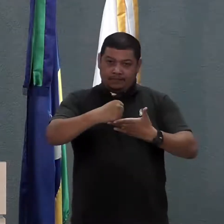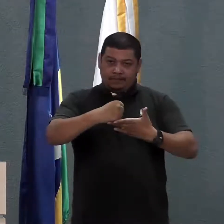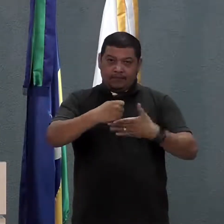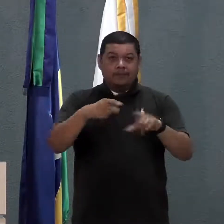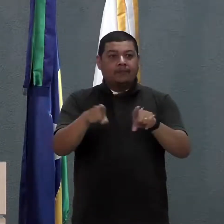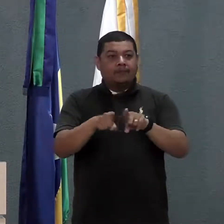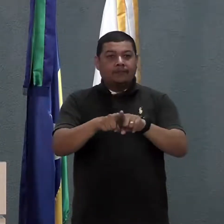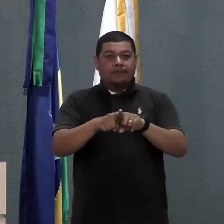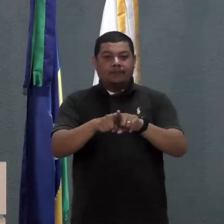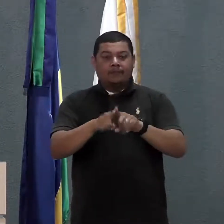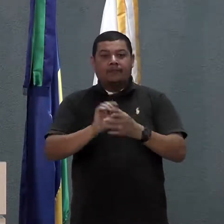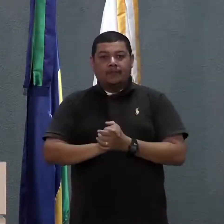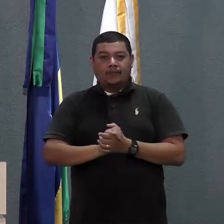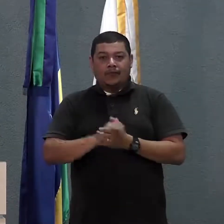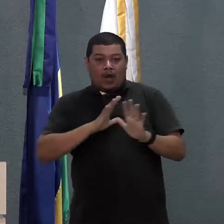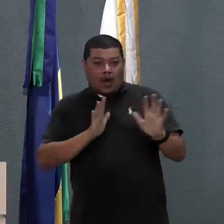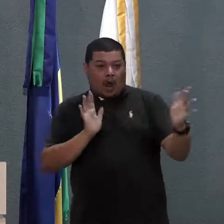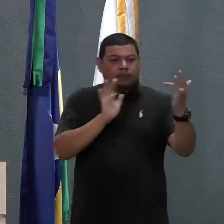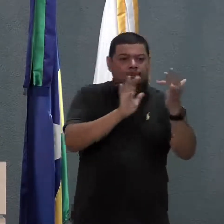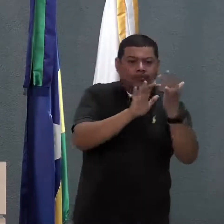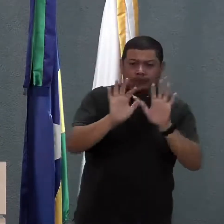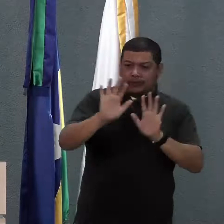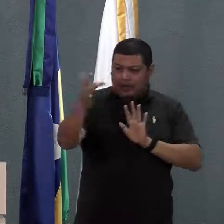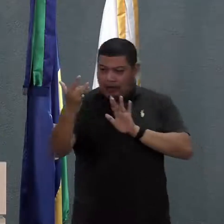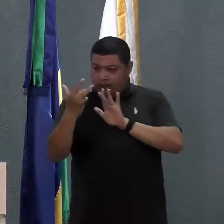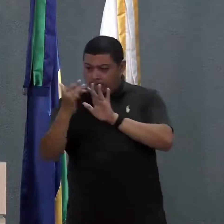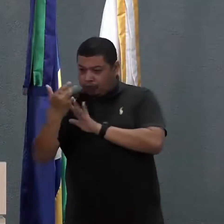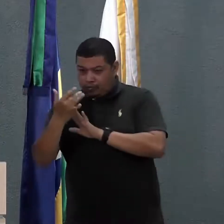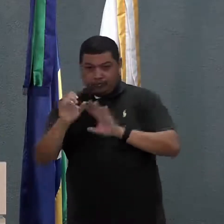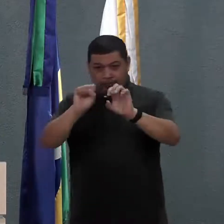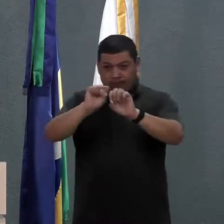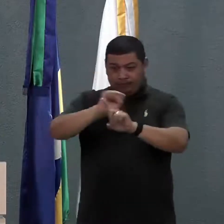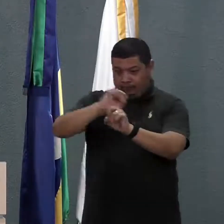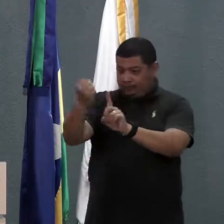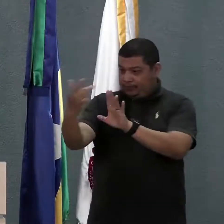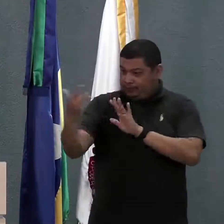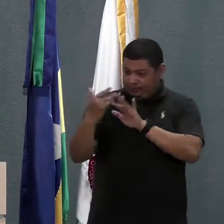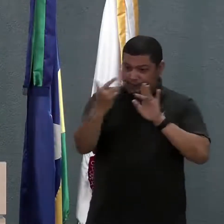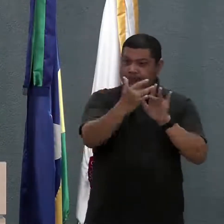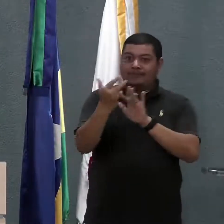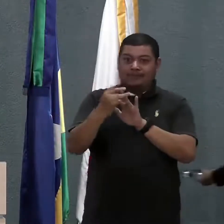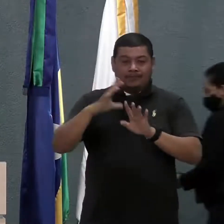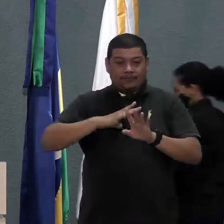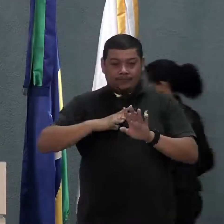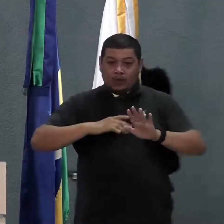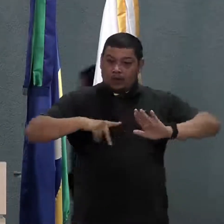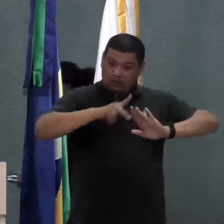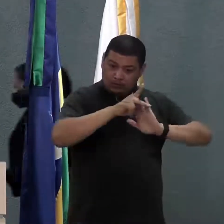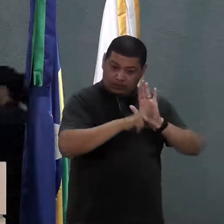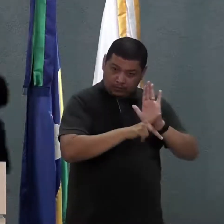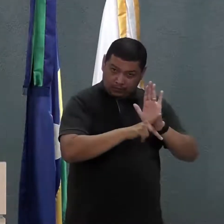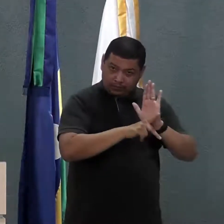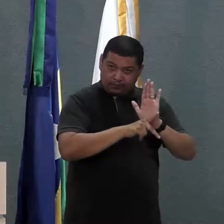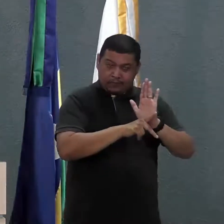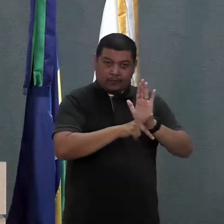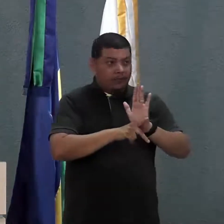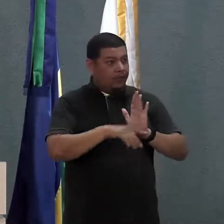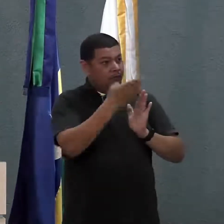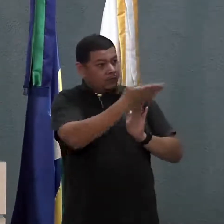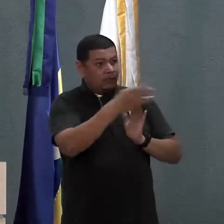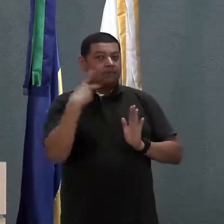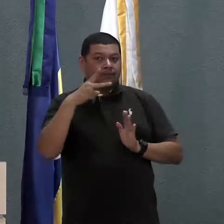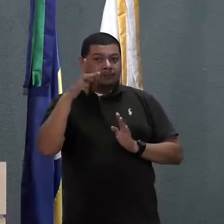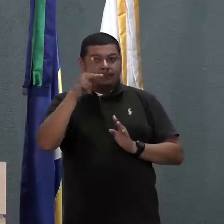para construir pontes nesse acesso da sociedade. Temos também projetos físicos, o vereador Paulo sabe bem,